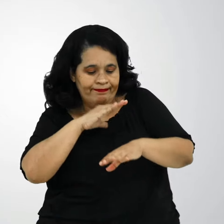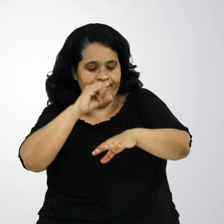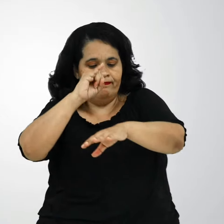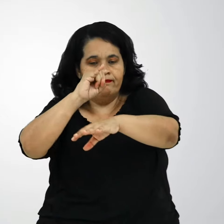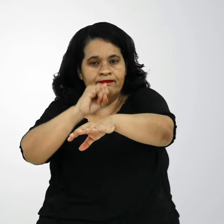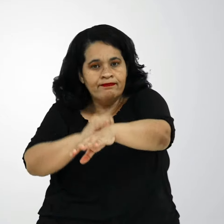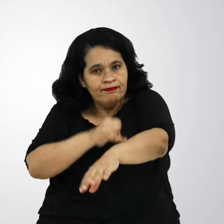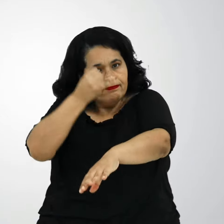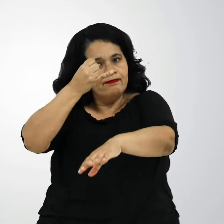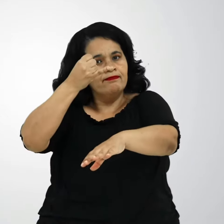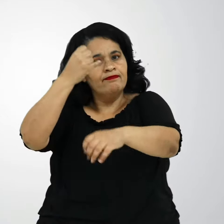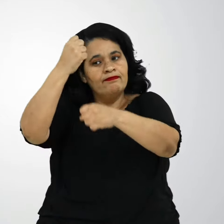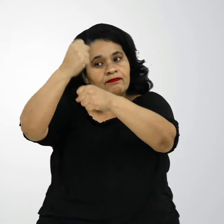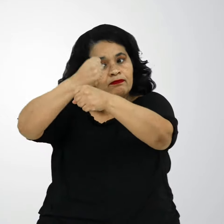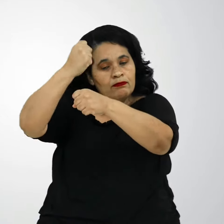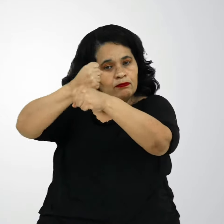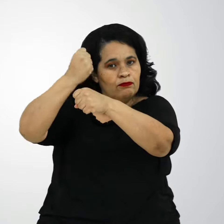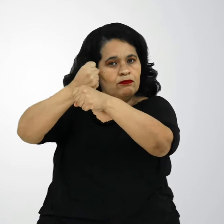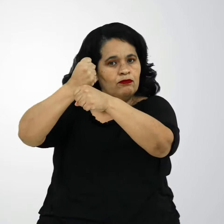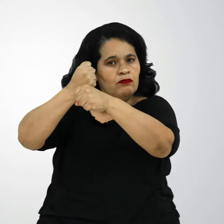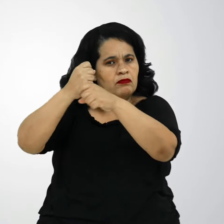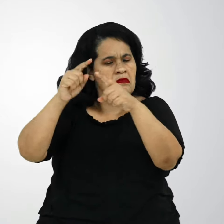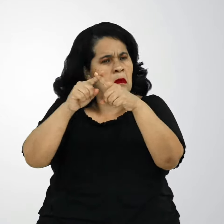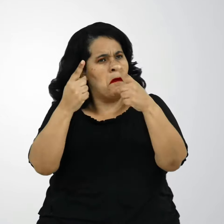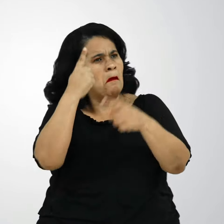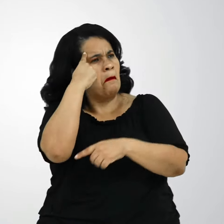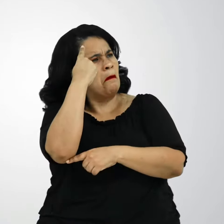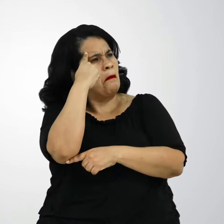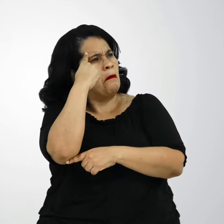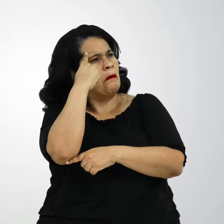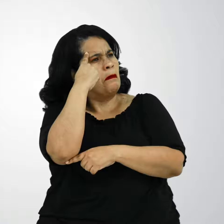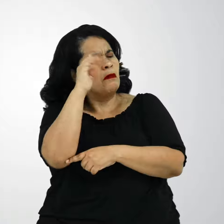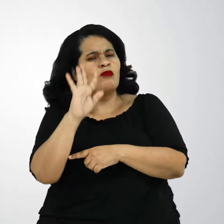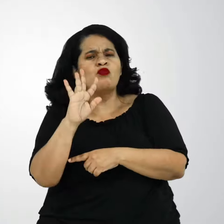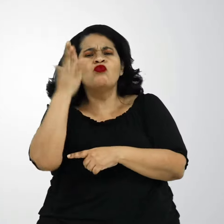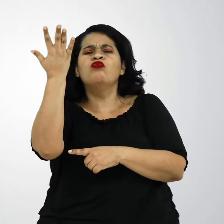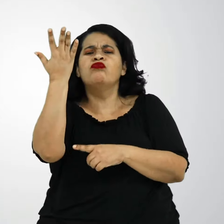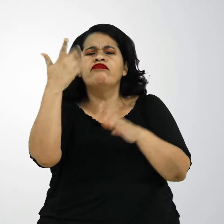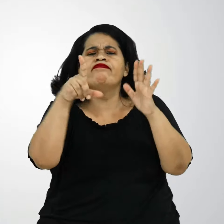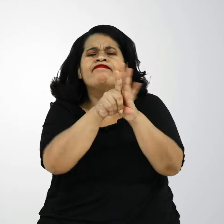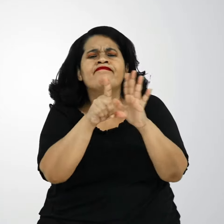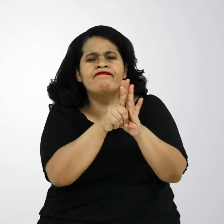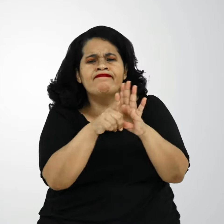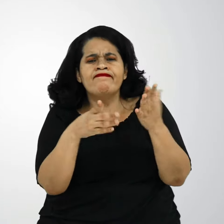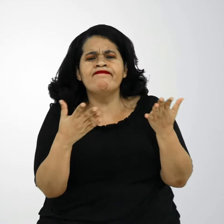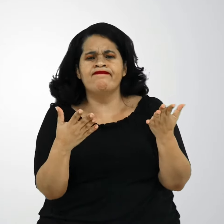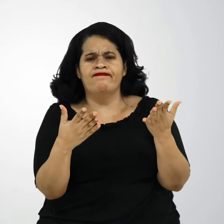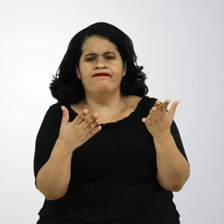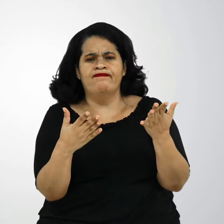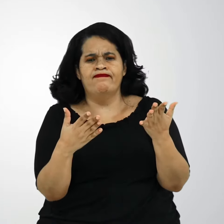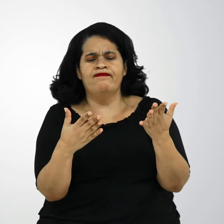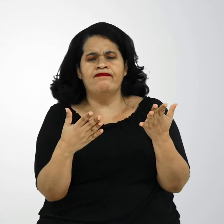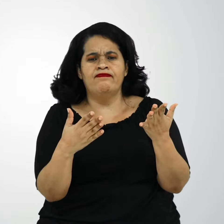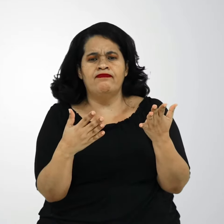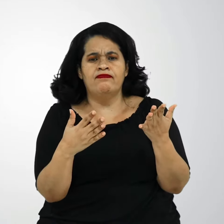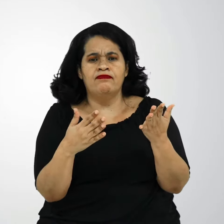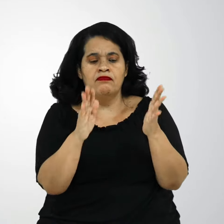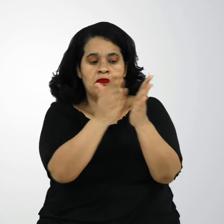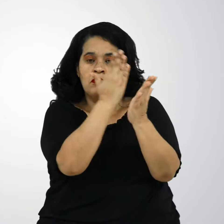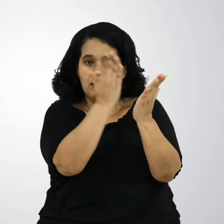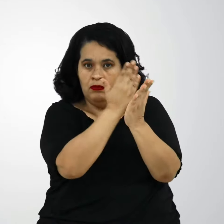reconstruído. Quando que aconteceu esse decreto? Esse decreto, segundo Esdras 1, de 1 a